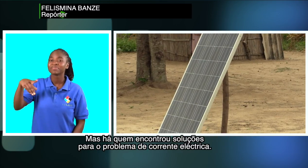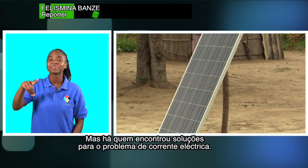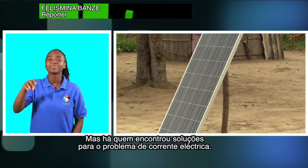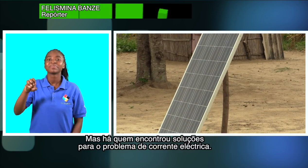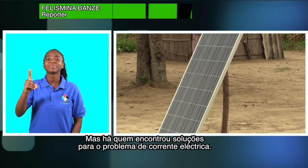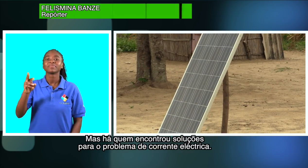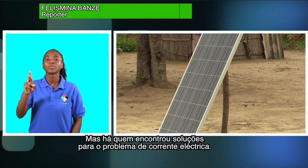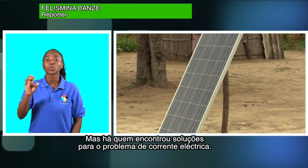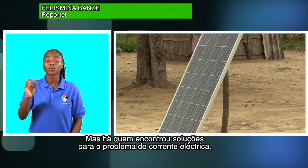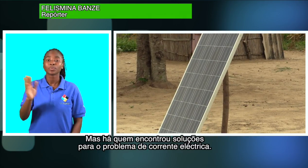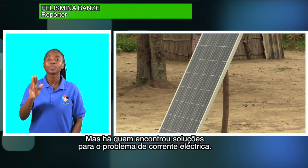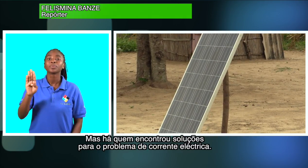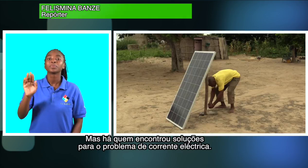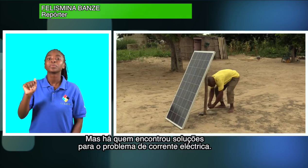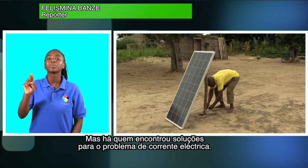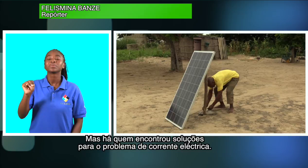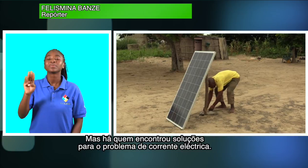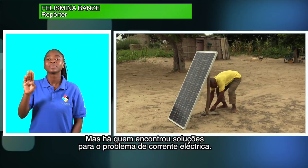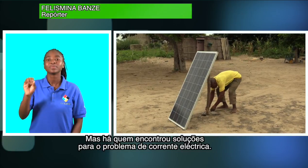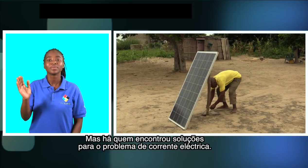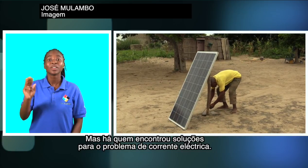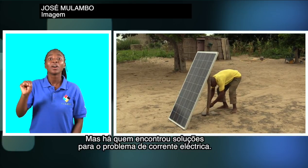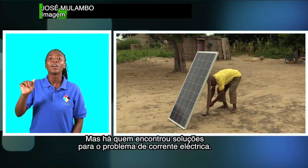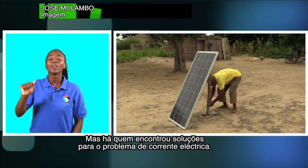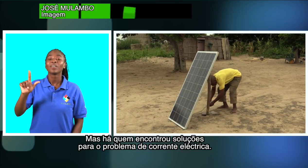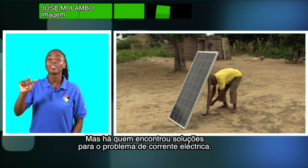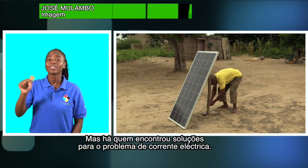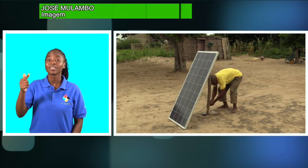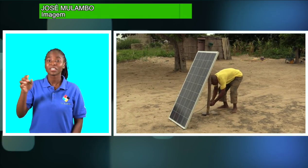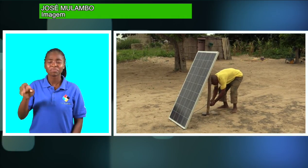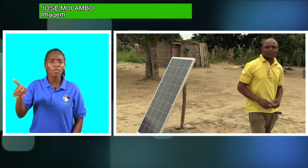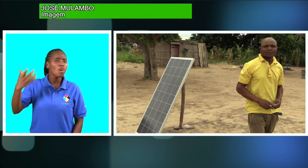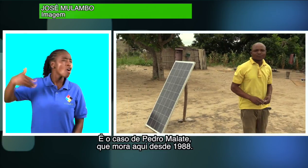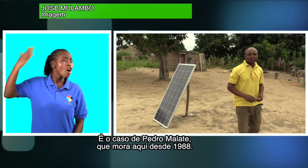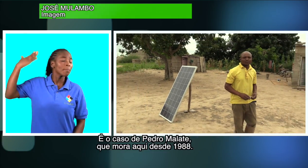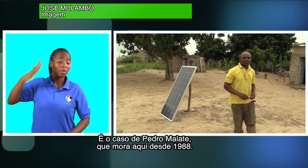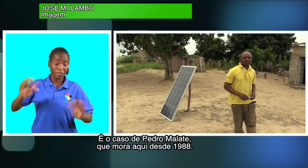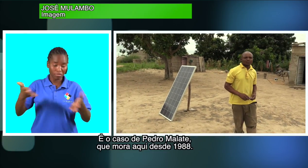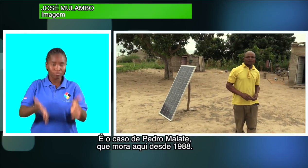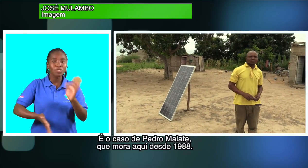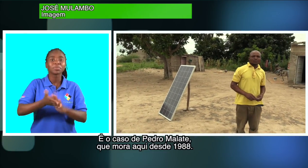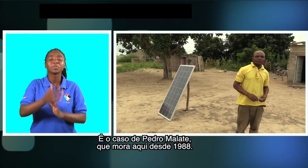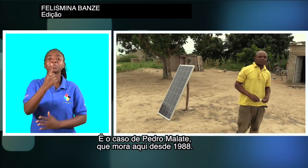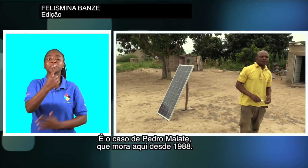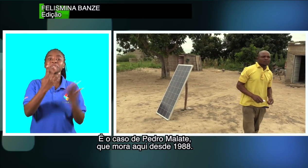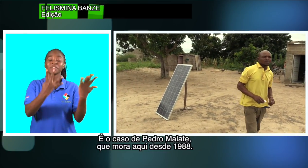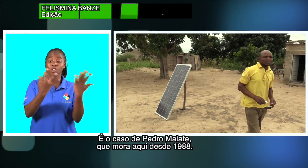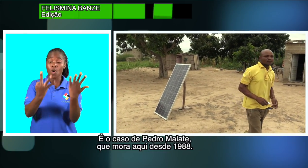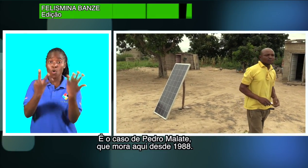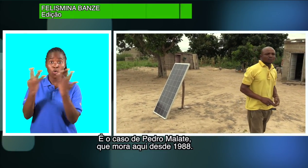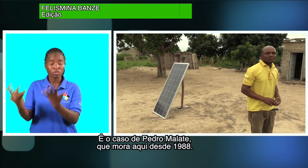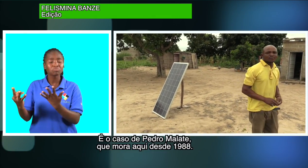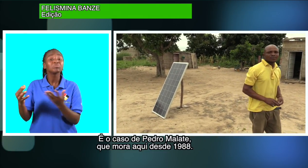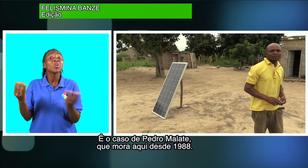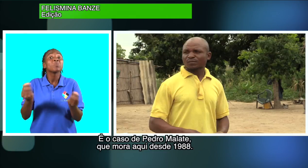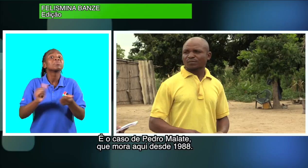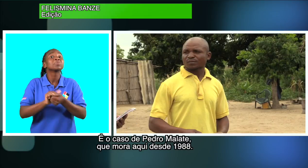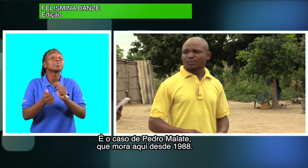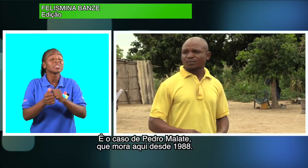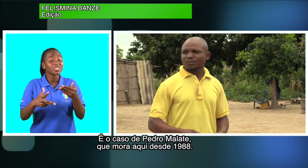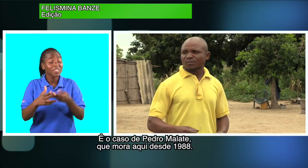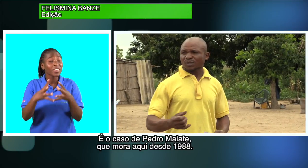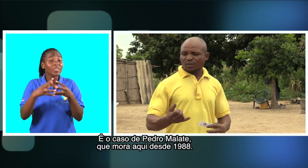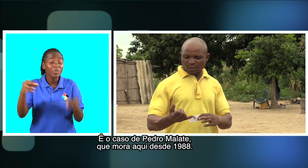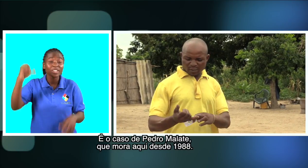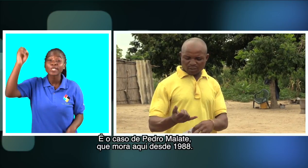Mas há quem encontrou soluções para o problema de corrente elétrica. É o caso de Pedro Malate, que mora aqui